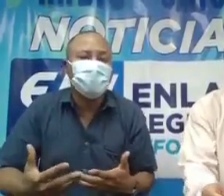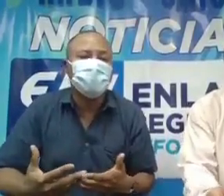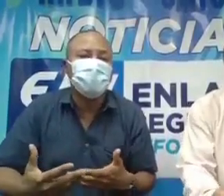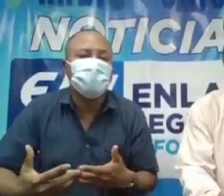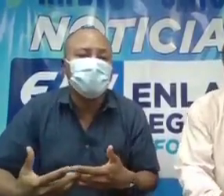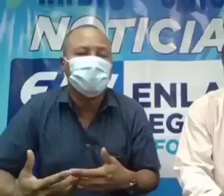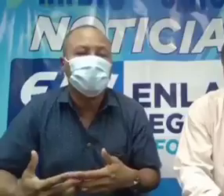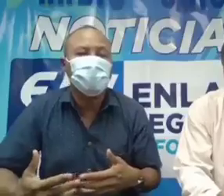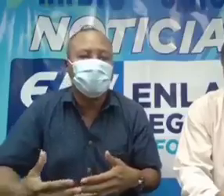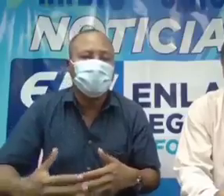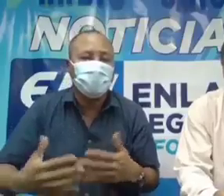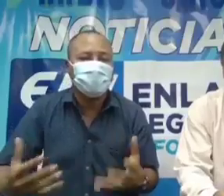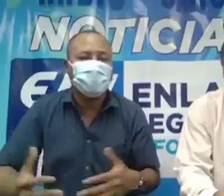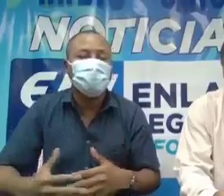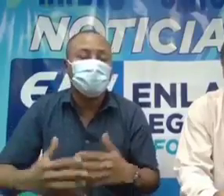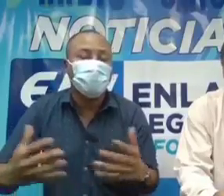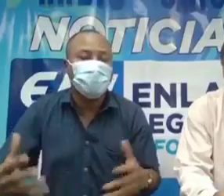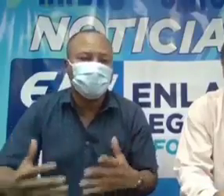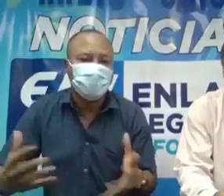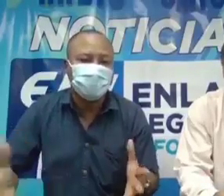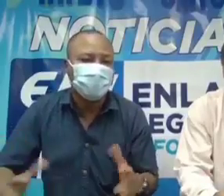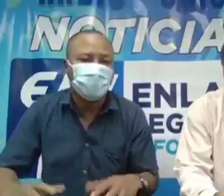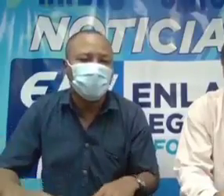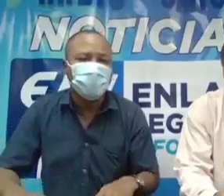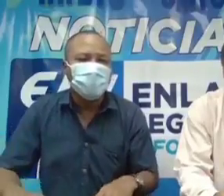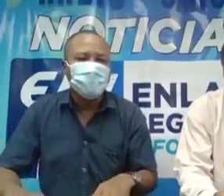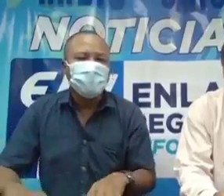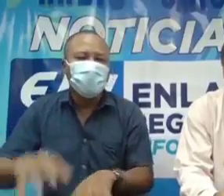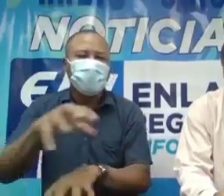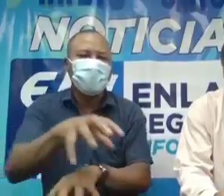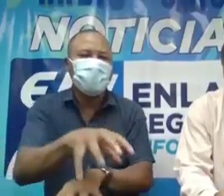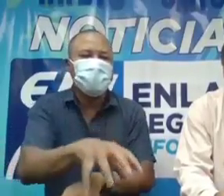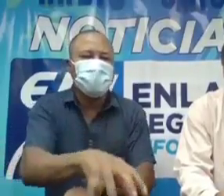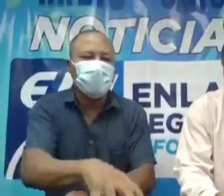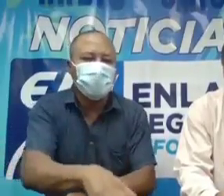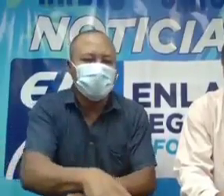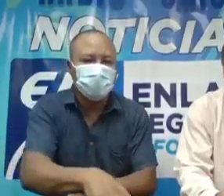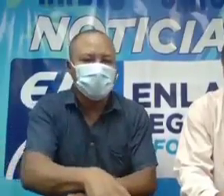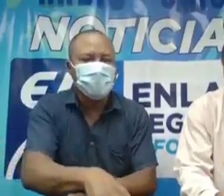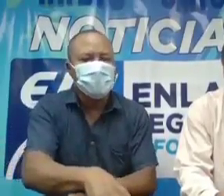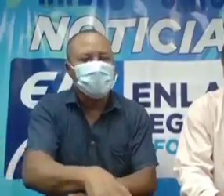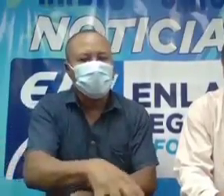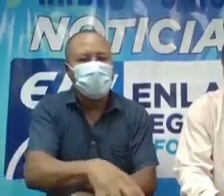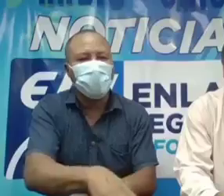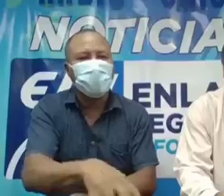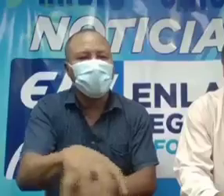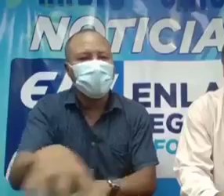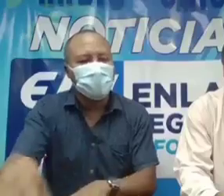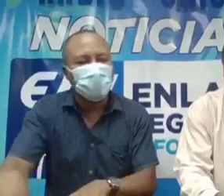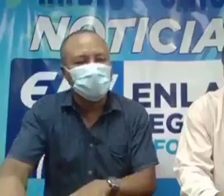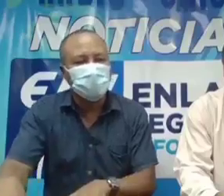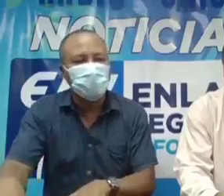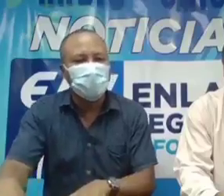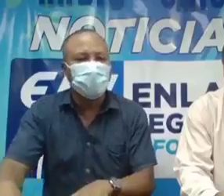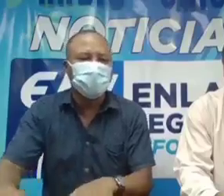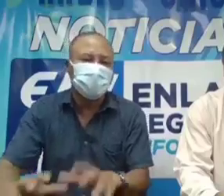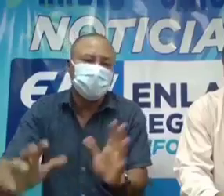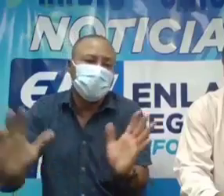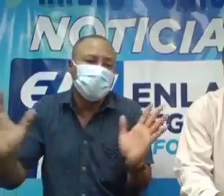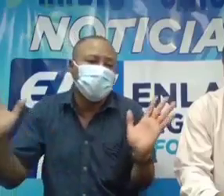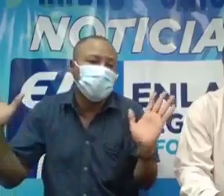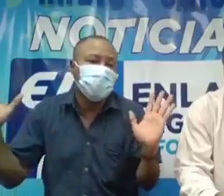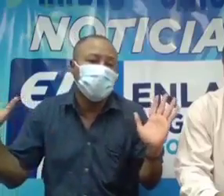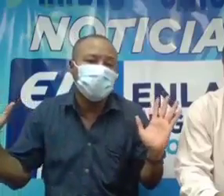haciendo una acción mediática, un show mediático para impedir que la obra continúe, porque